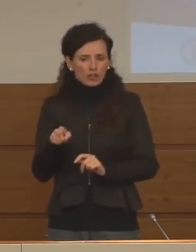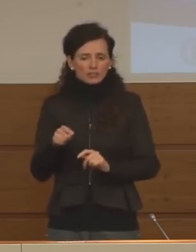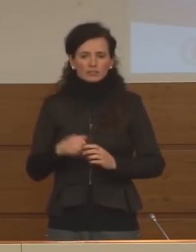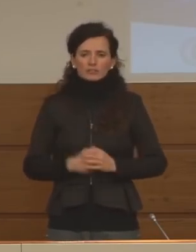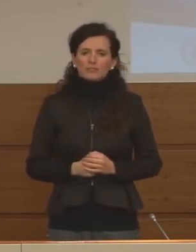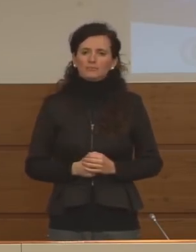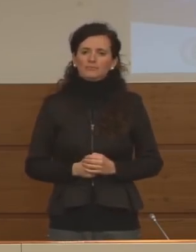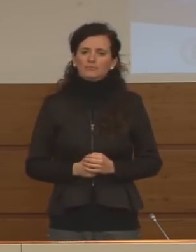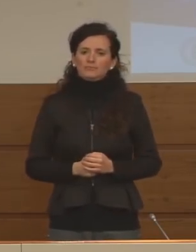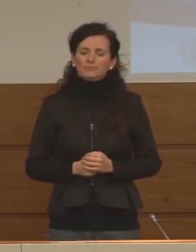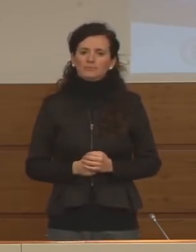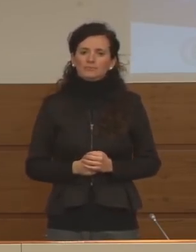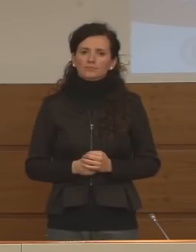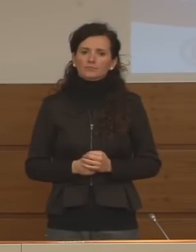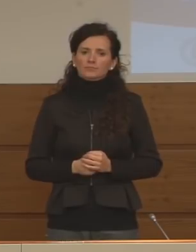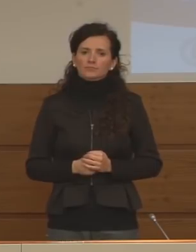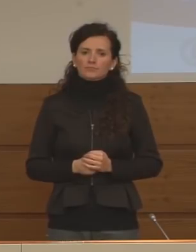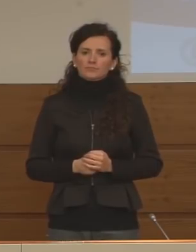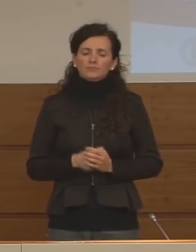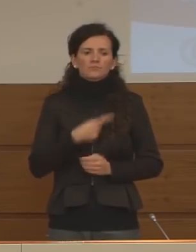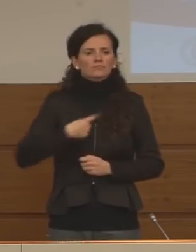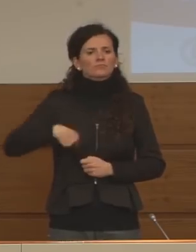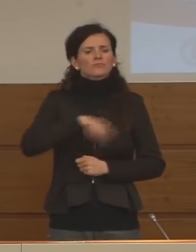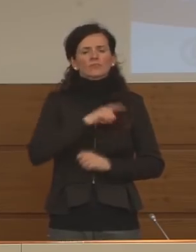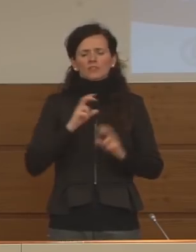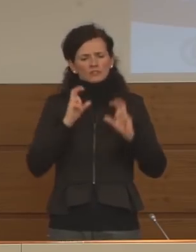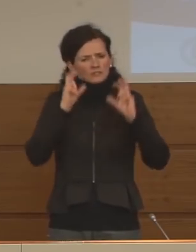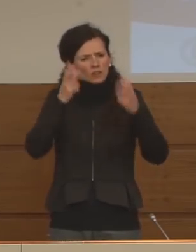il nostro sforzo è a 360 gradi